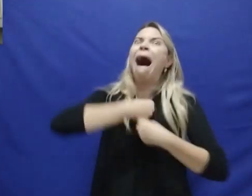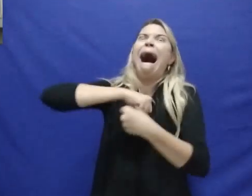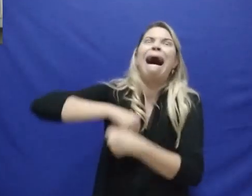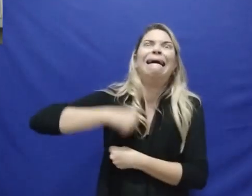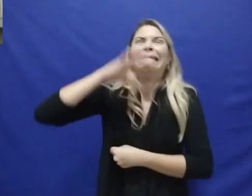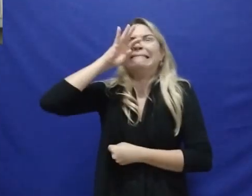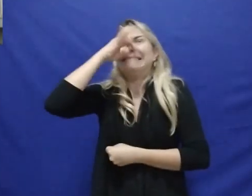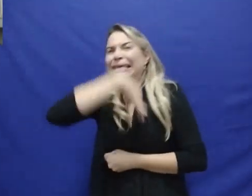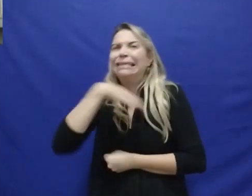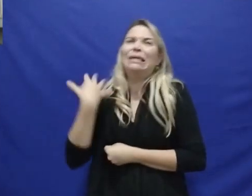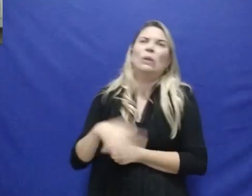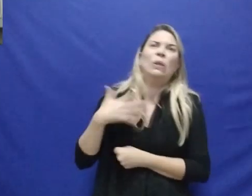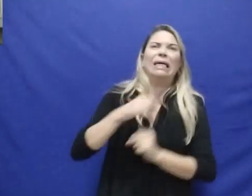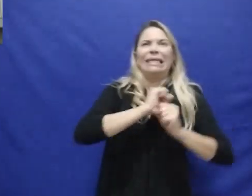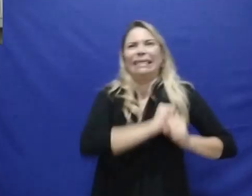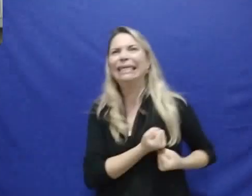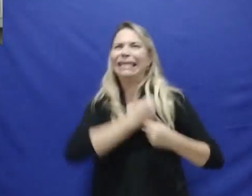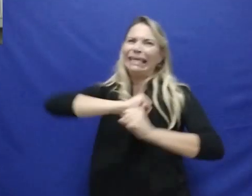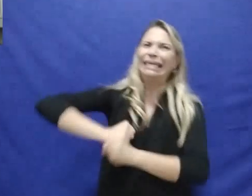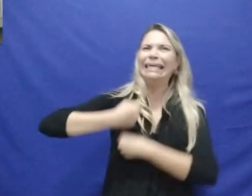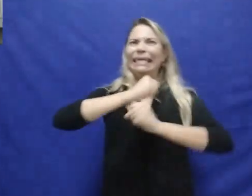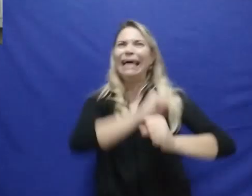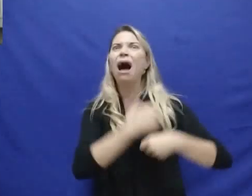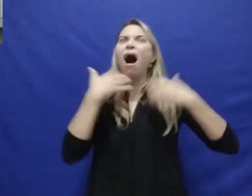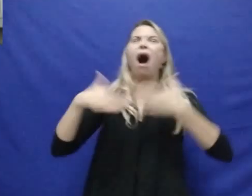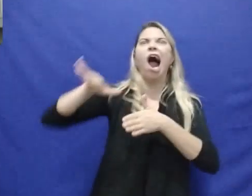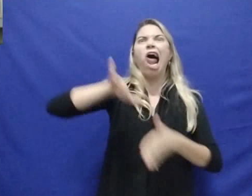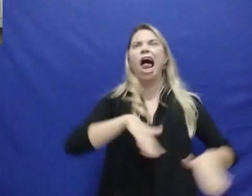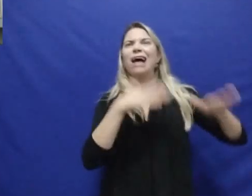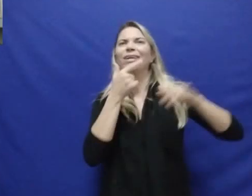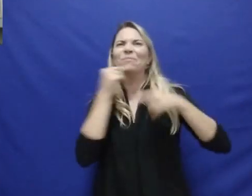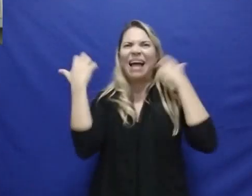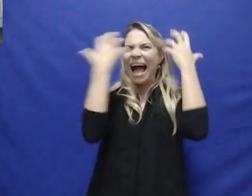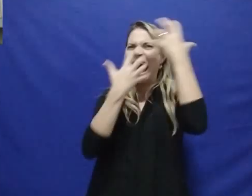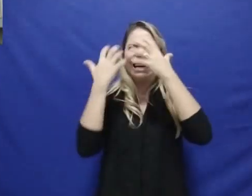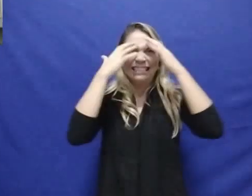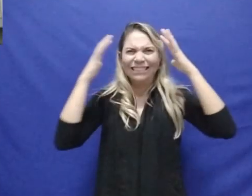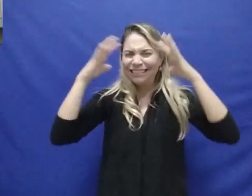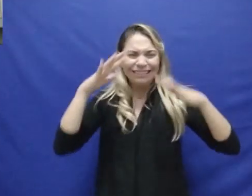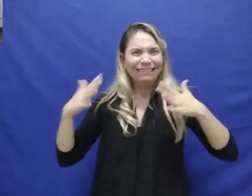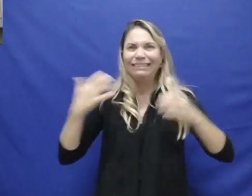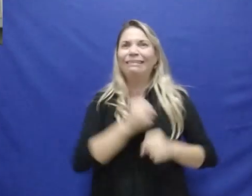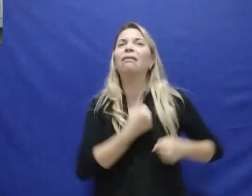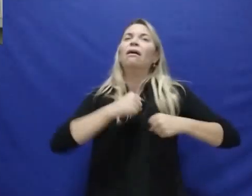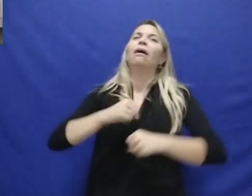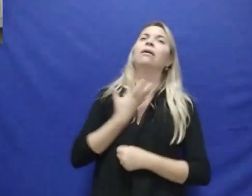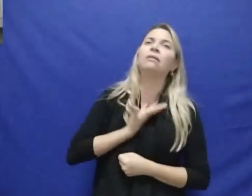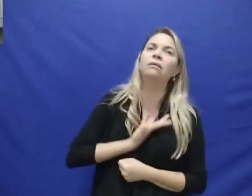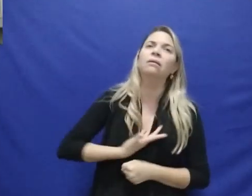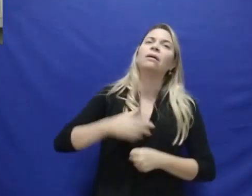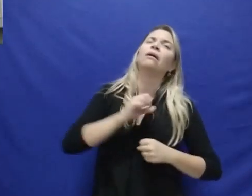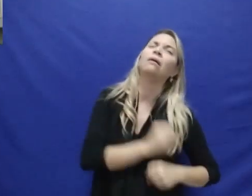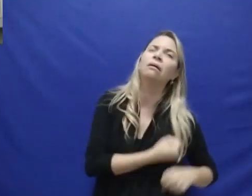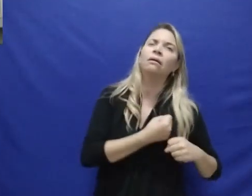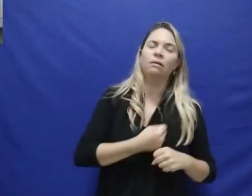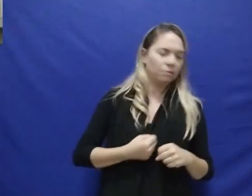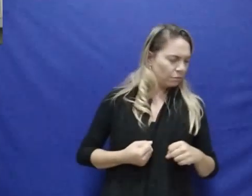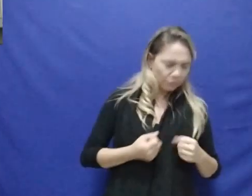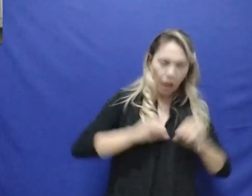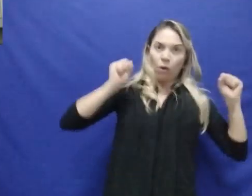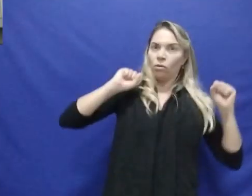homem estava em alto mar e ele disse ao seu filho: filho, eu vou dormir um